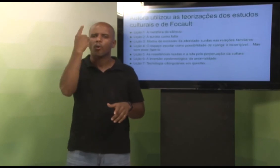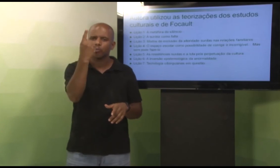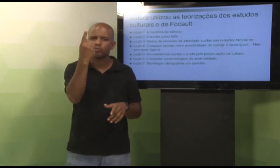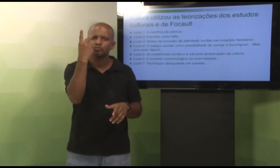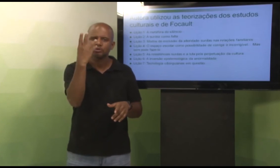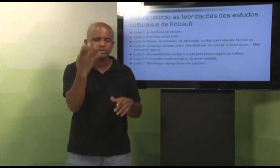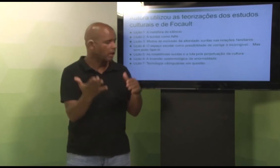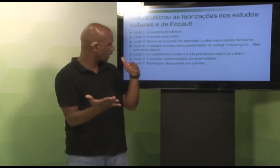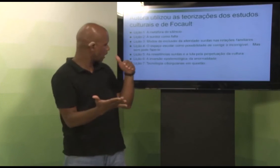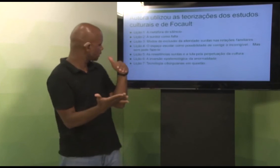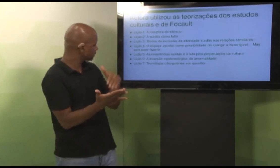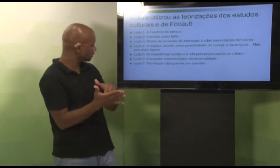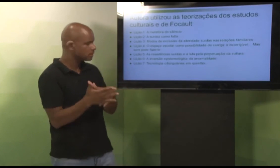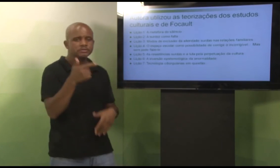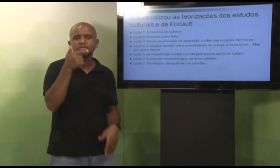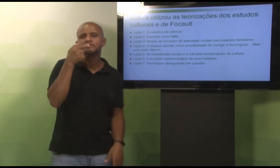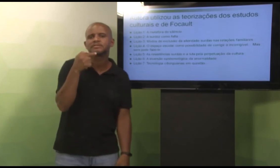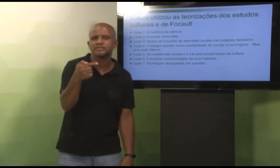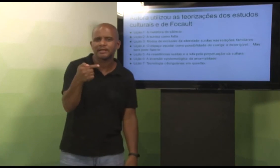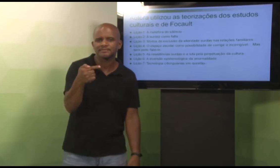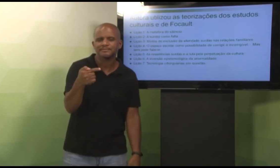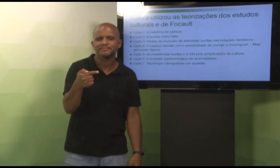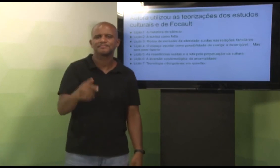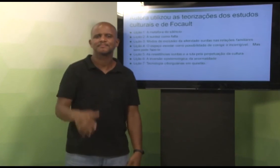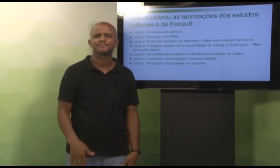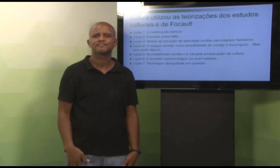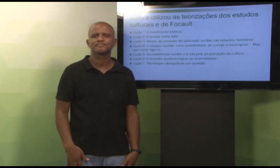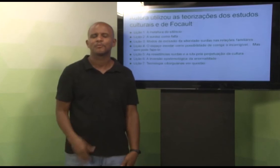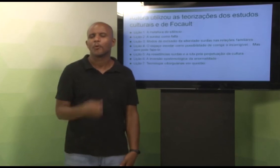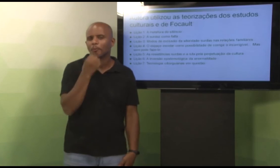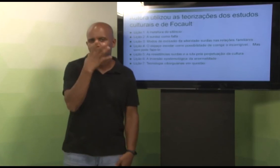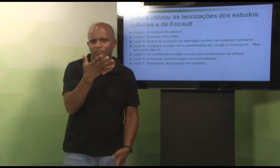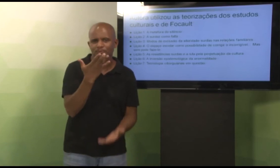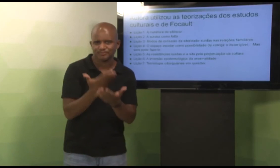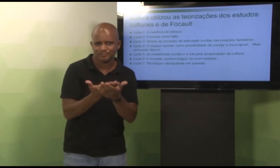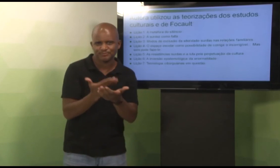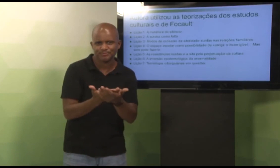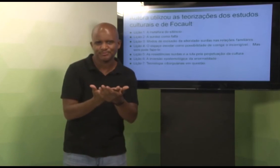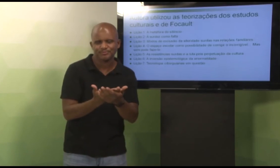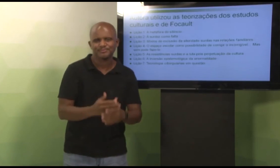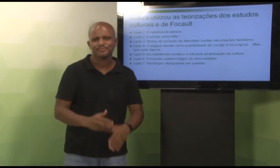Temos aí 7 filmes. Bons estudos!